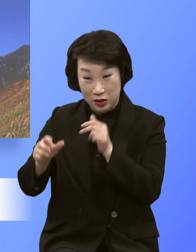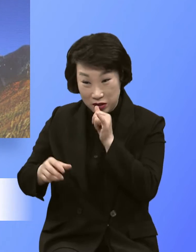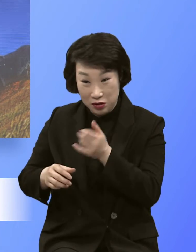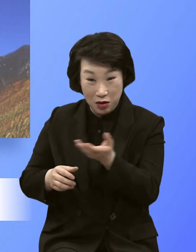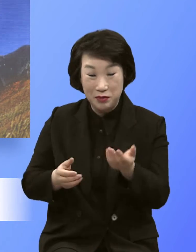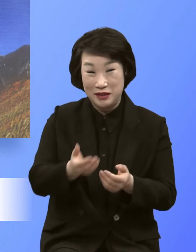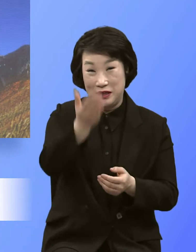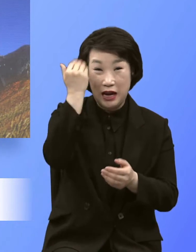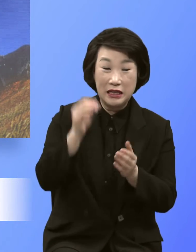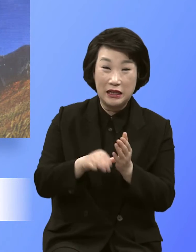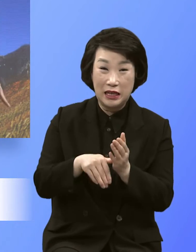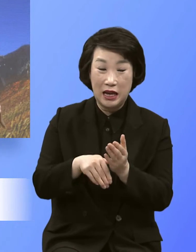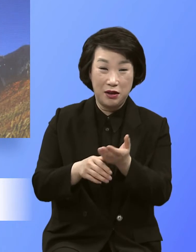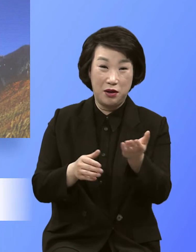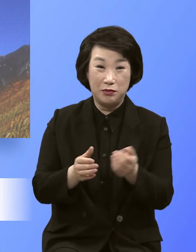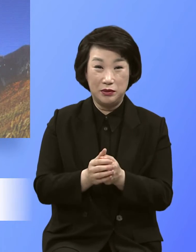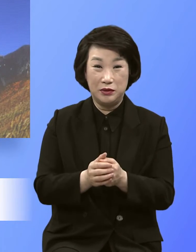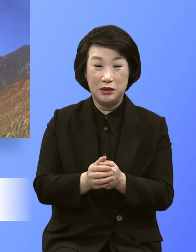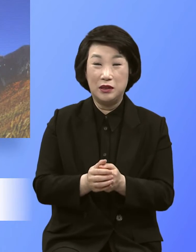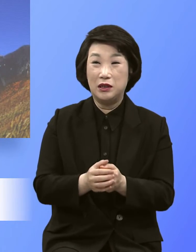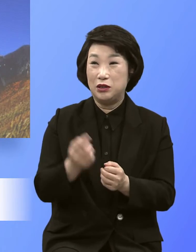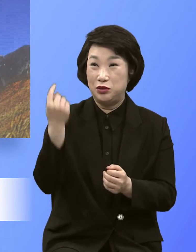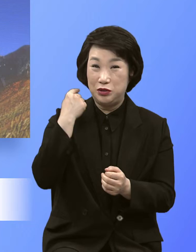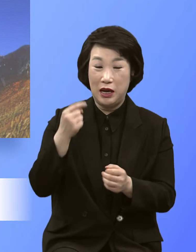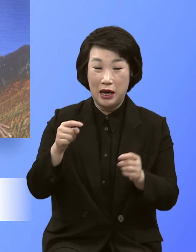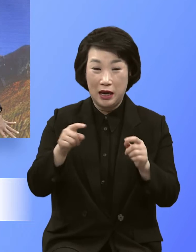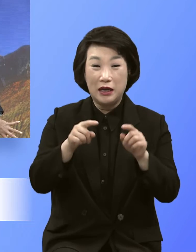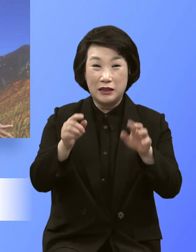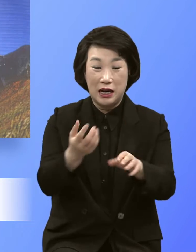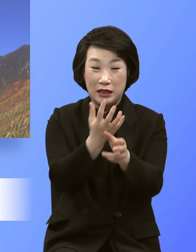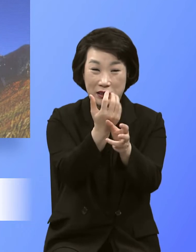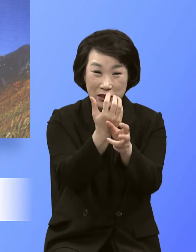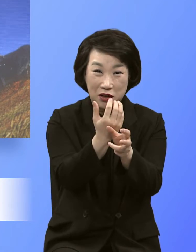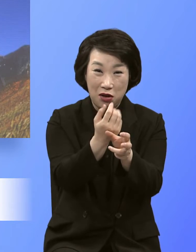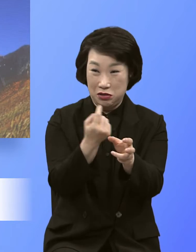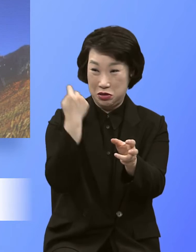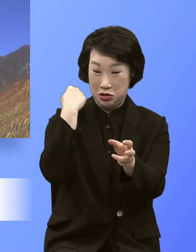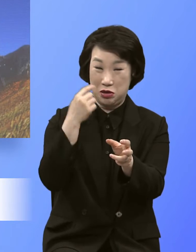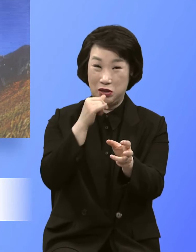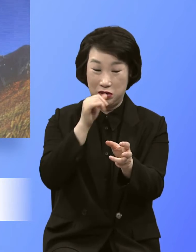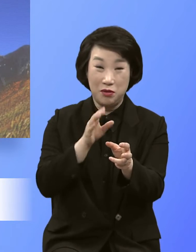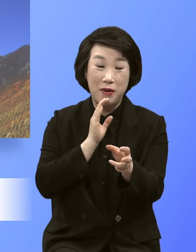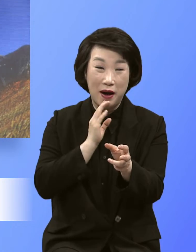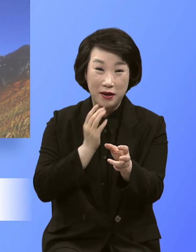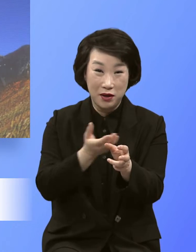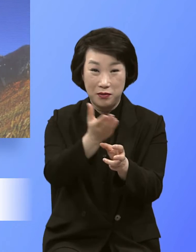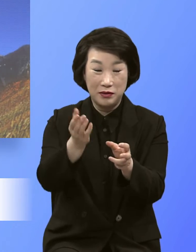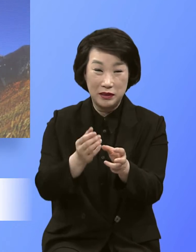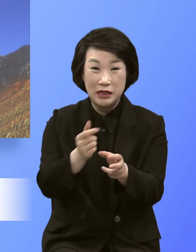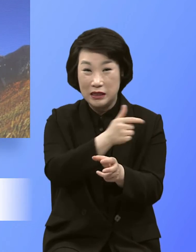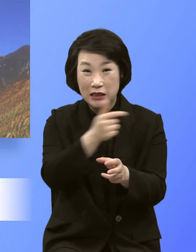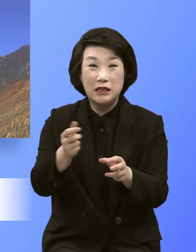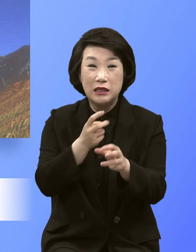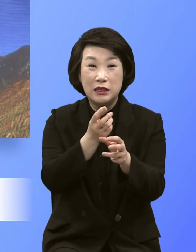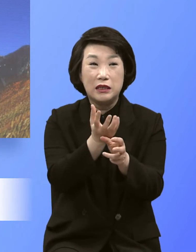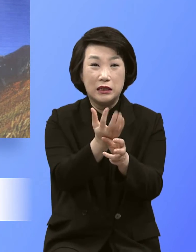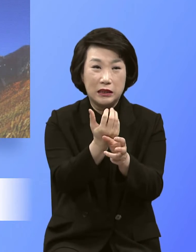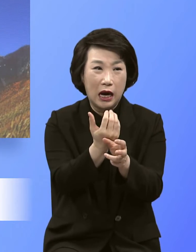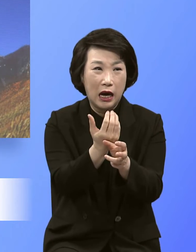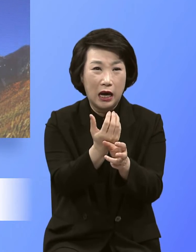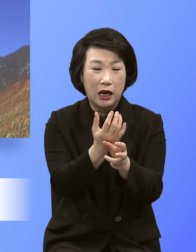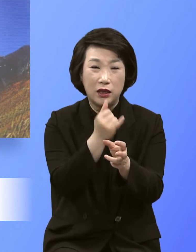이제 그래도 뒤에 이제 그 섹사이 바코가 달린 이런 큰 자동차 지금으로만 하면 막